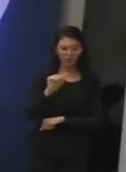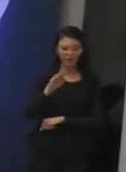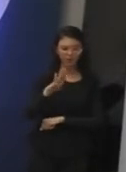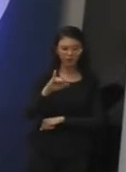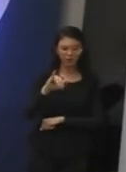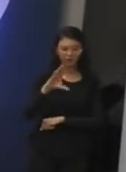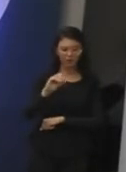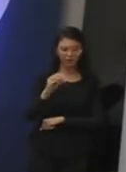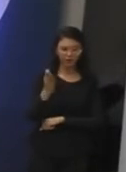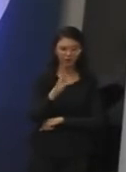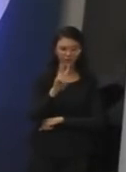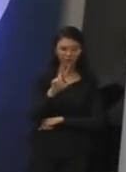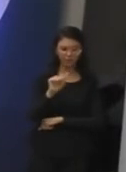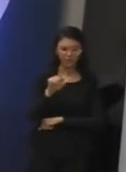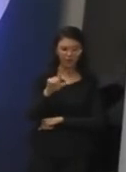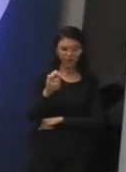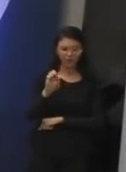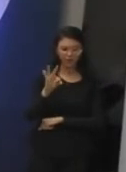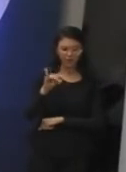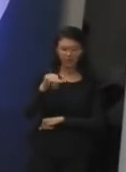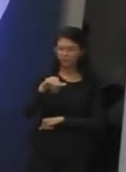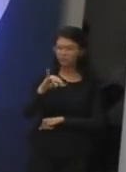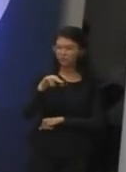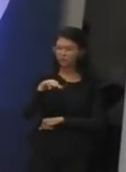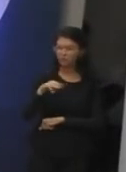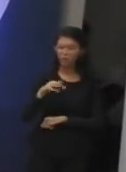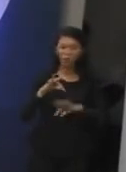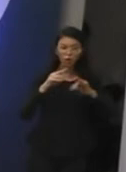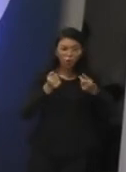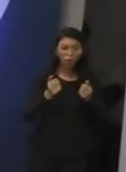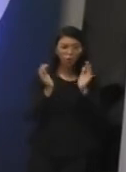também a equipe dele aí para subir ao palco e fazer essa foto.